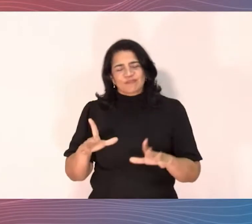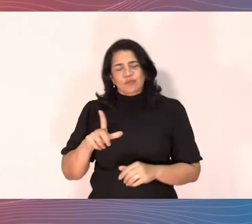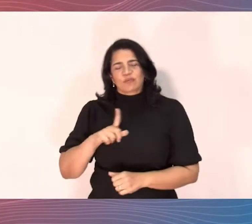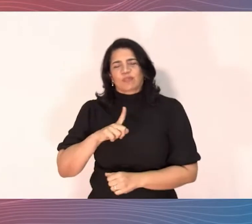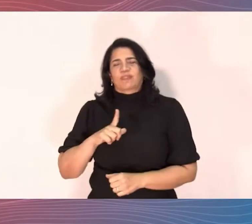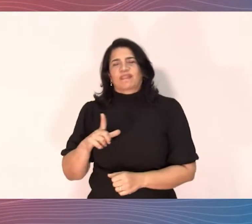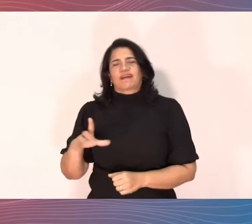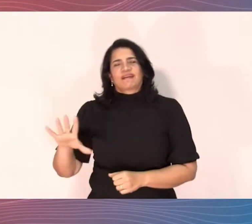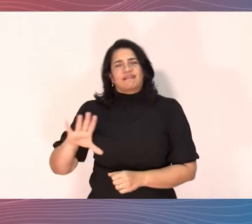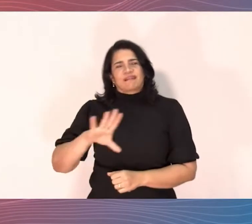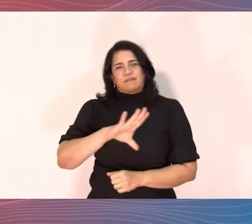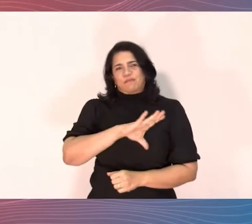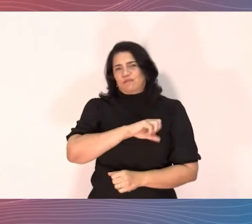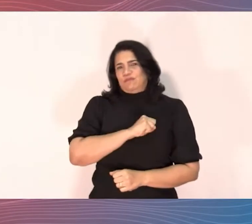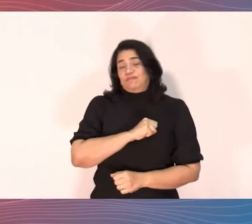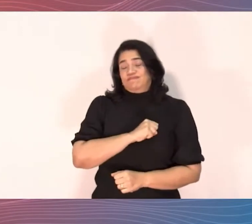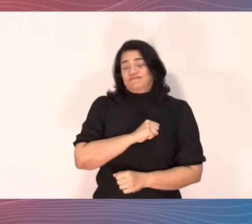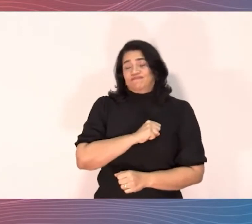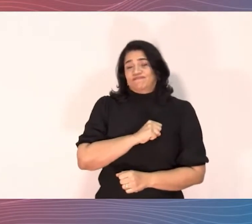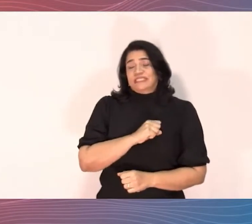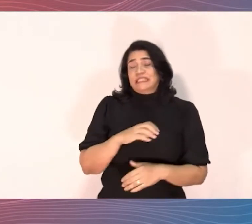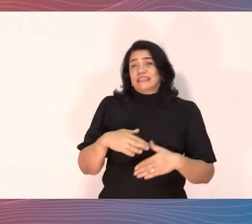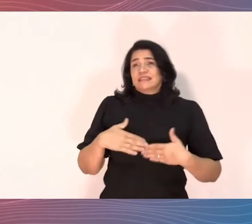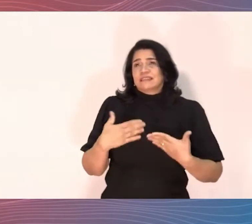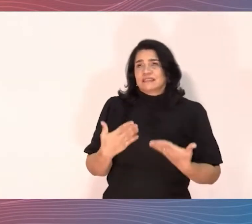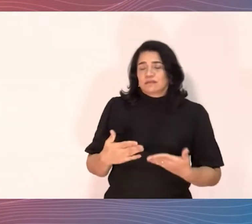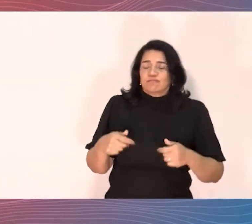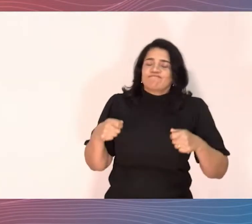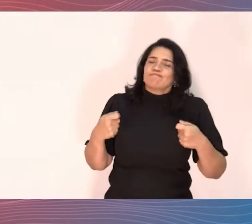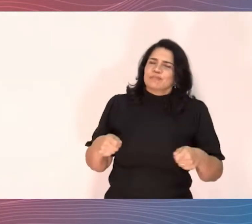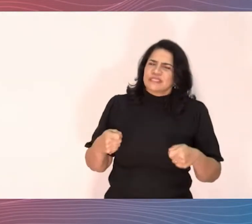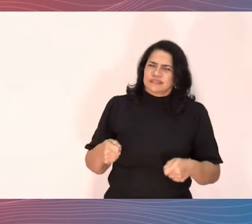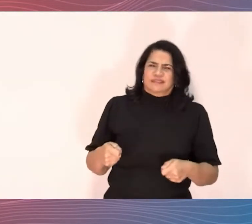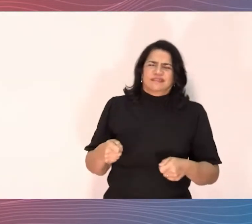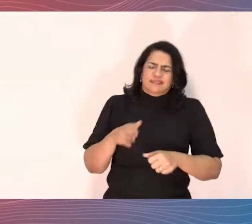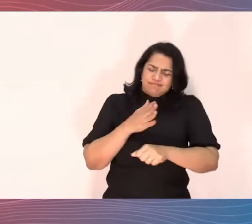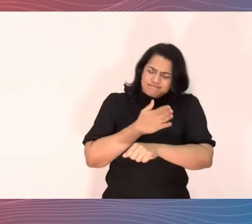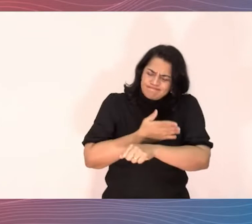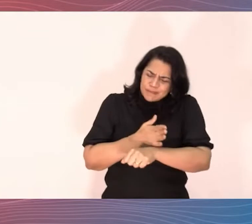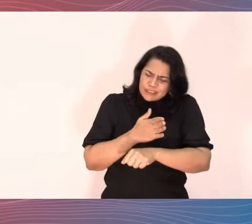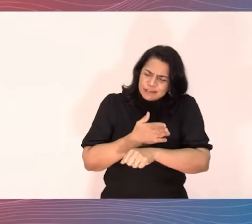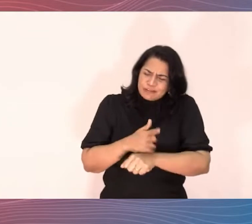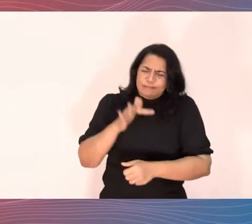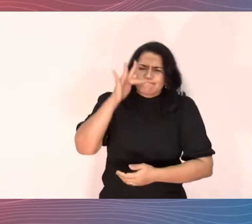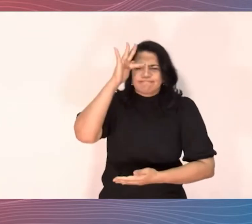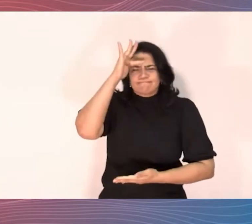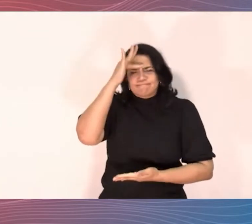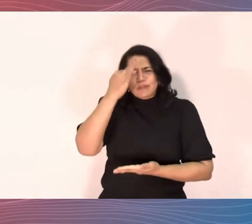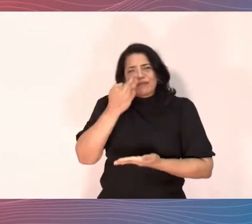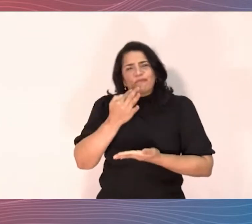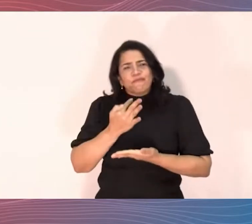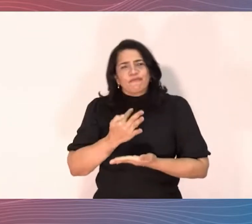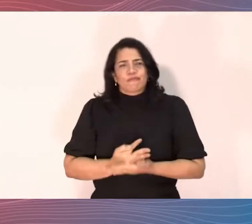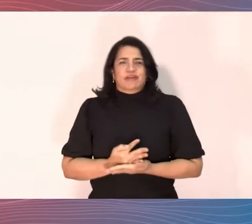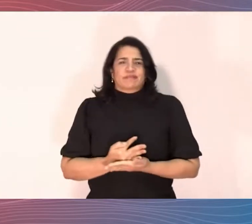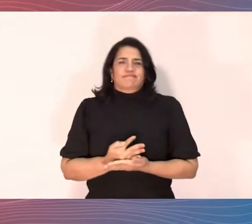Vocês estão entendendo? Por isso, irmão, quanto mais nós exercitamos a fé, mais amor nós temos.